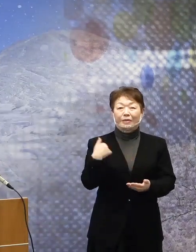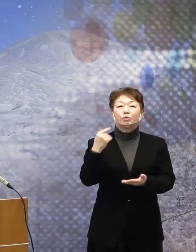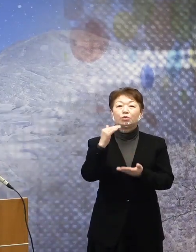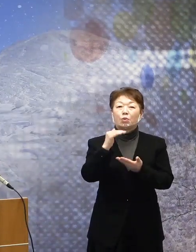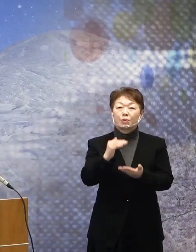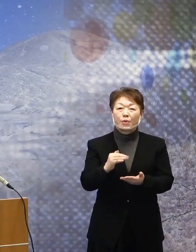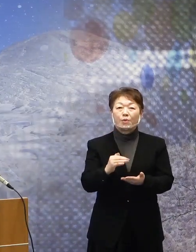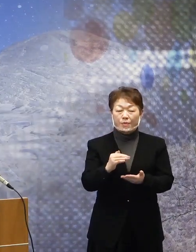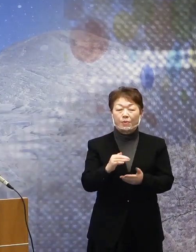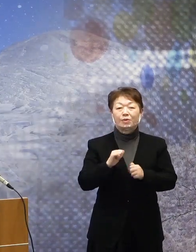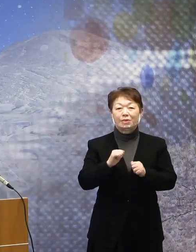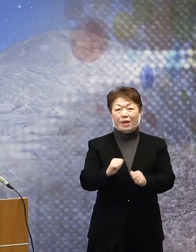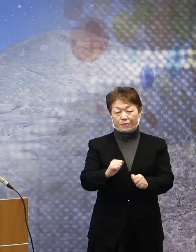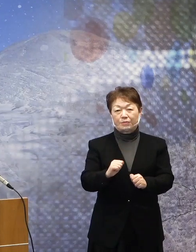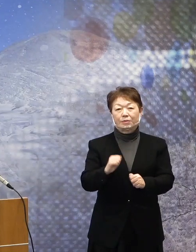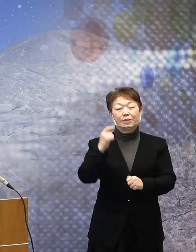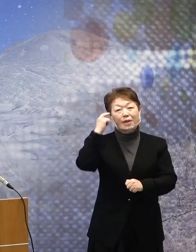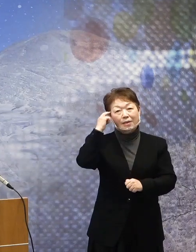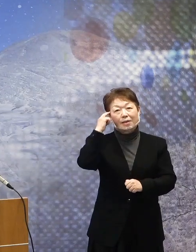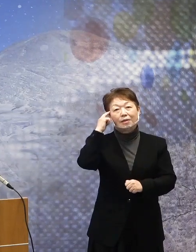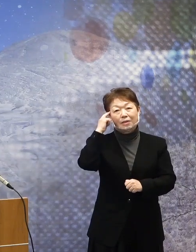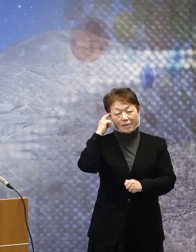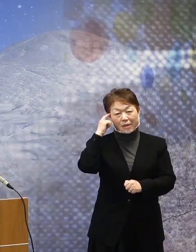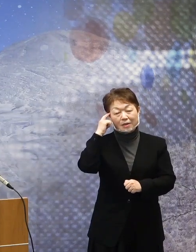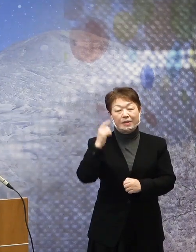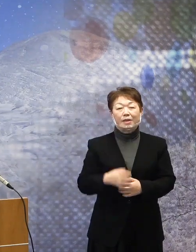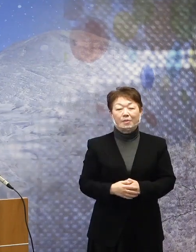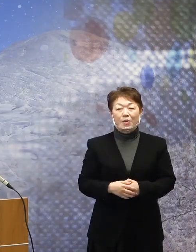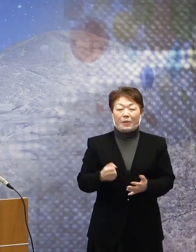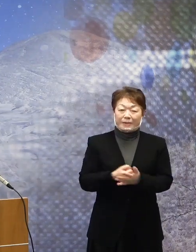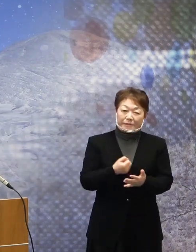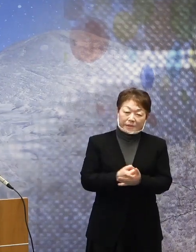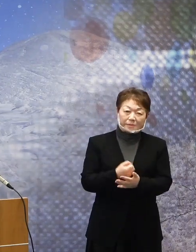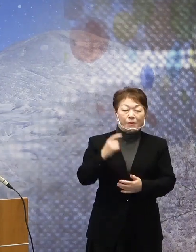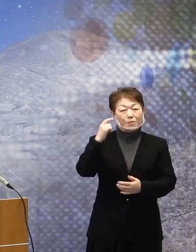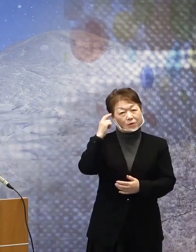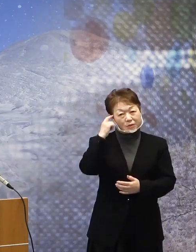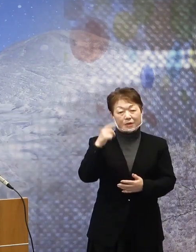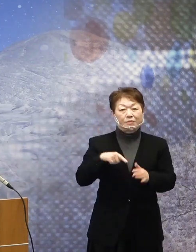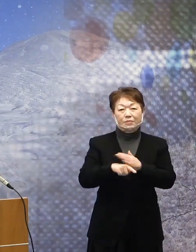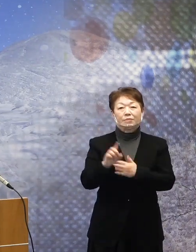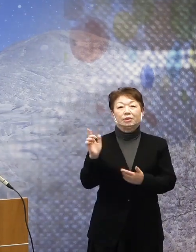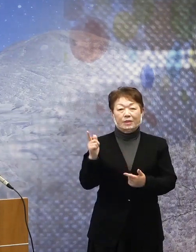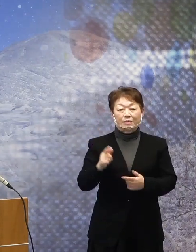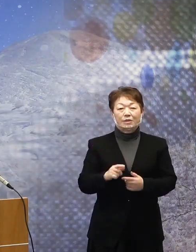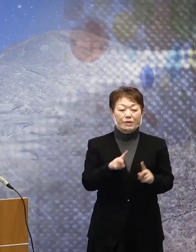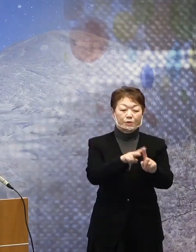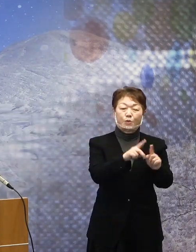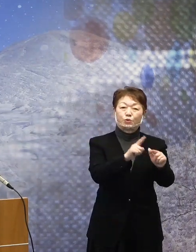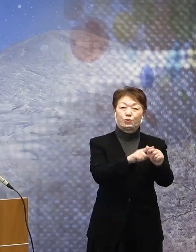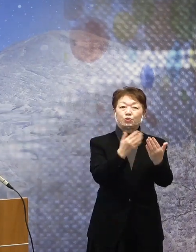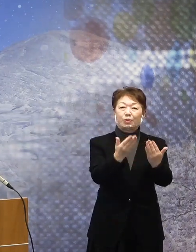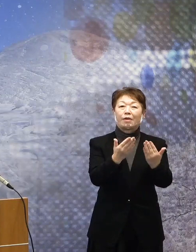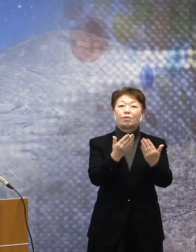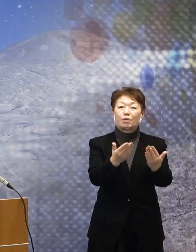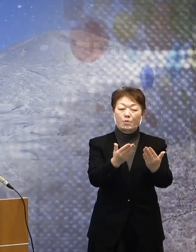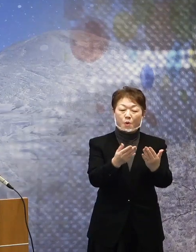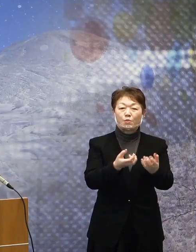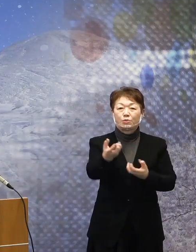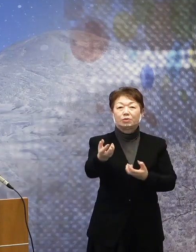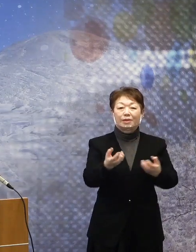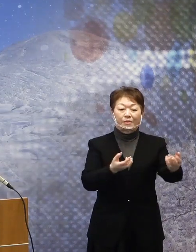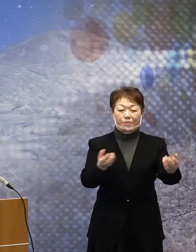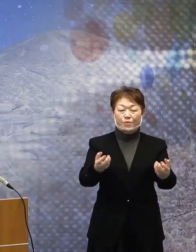くという観点で今はそれを嘆いている時間が残念ながらありません。小中学校における分散登